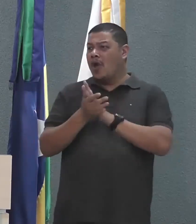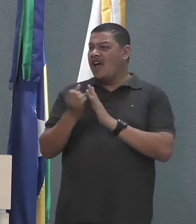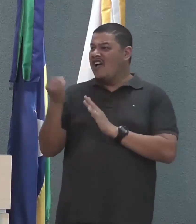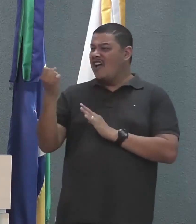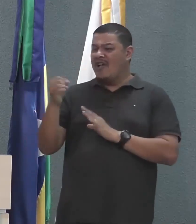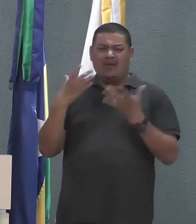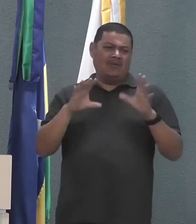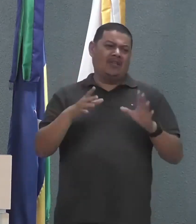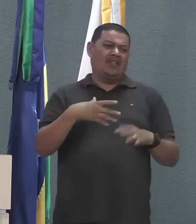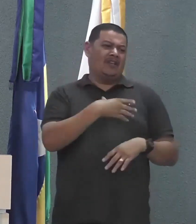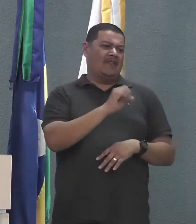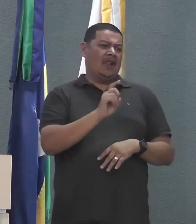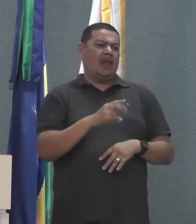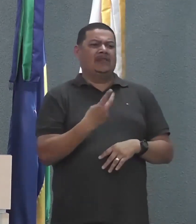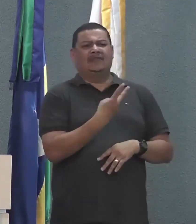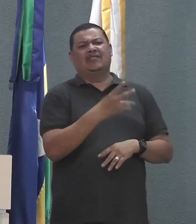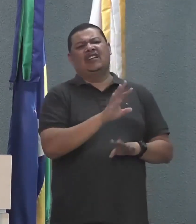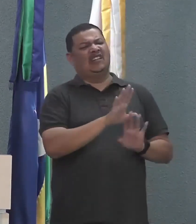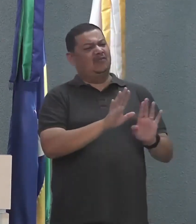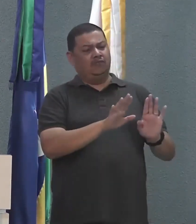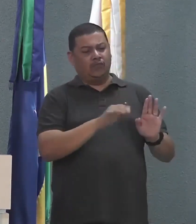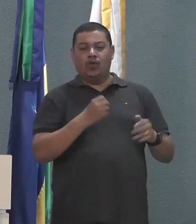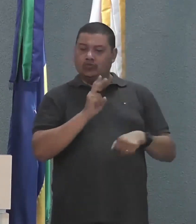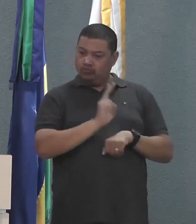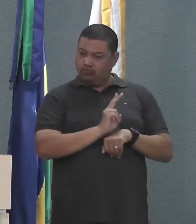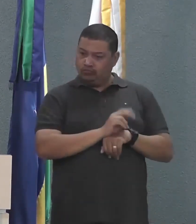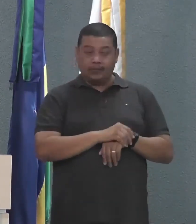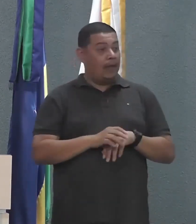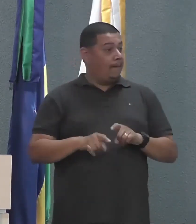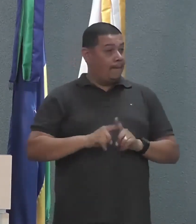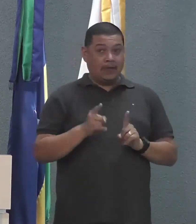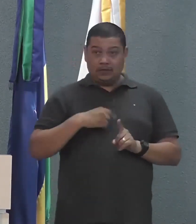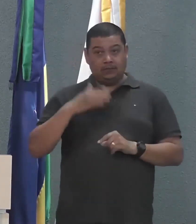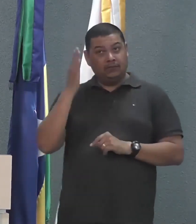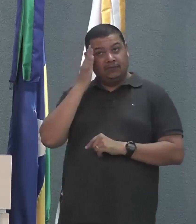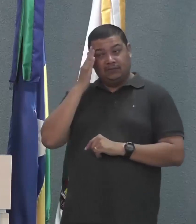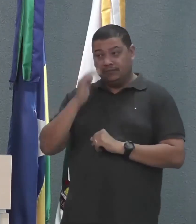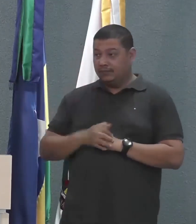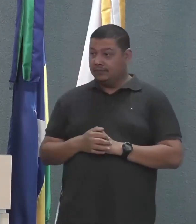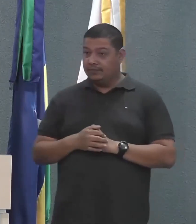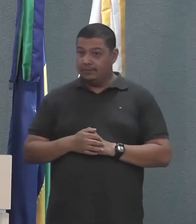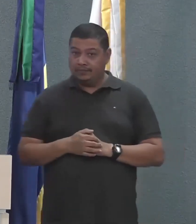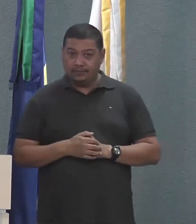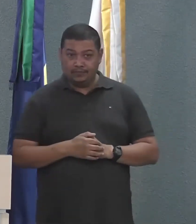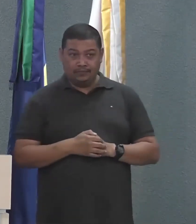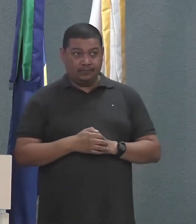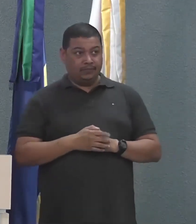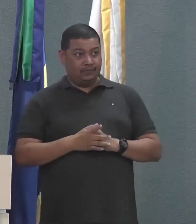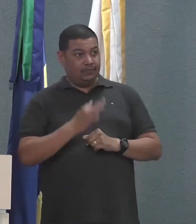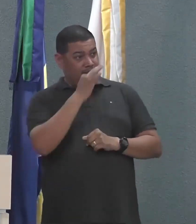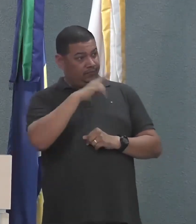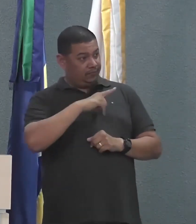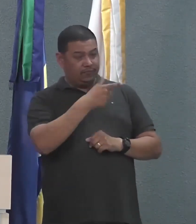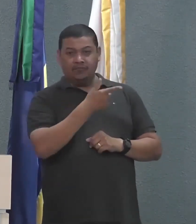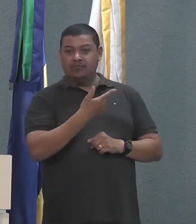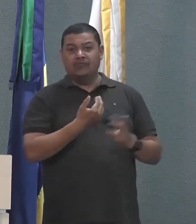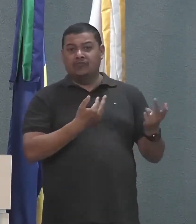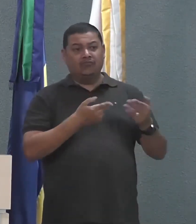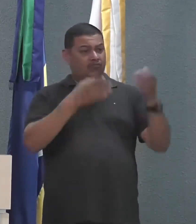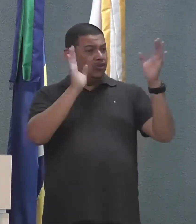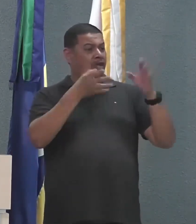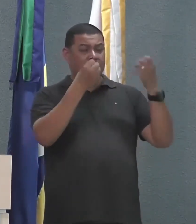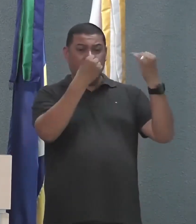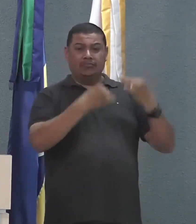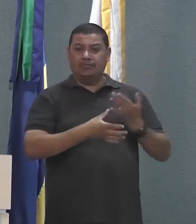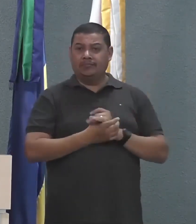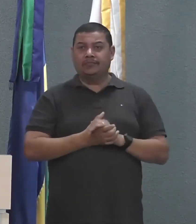quis deixar as minhas filhas sós. Mas eu sabia que o que ia acontecer lá em Porto Velho era o que Vossa